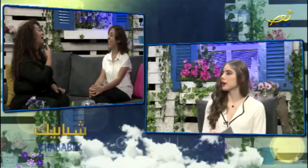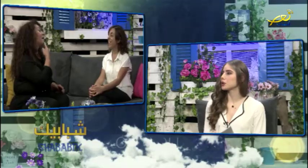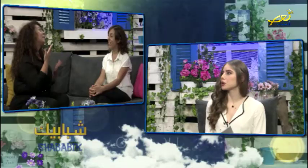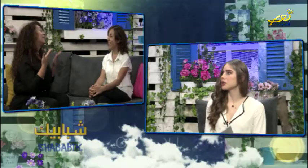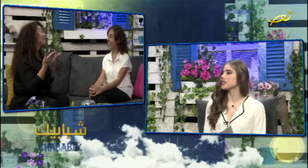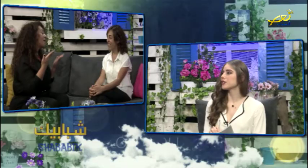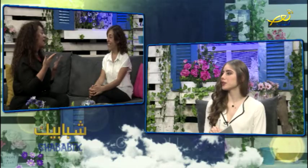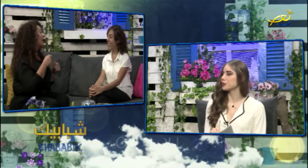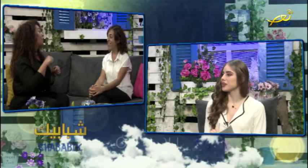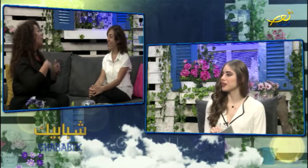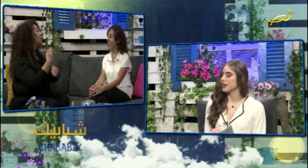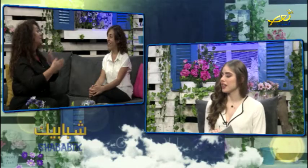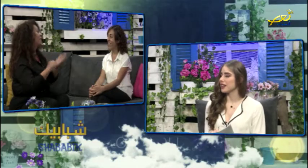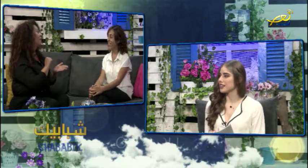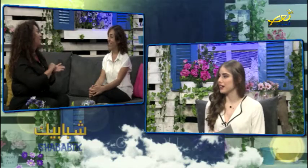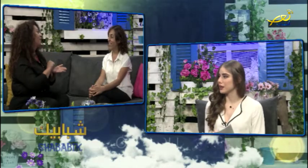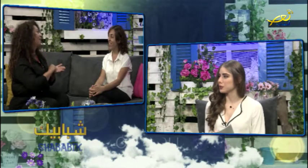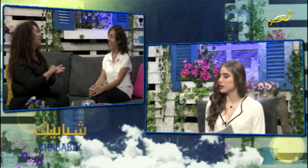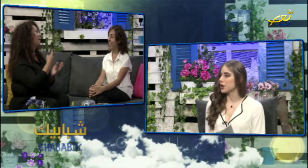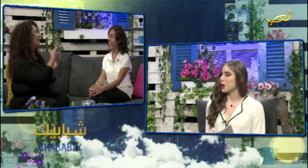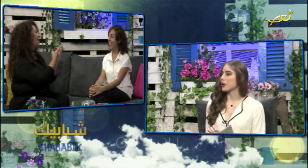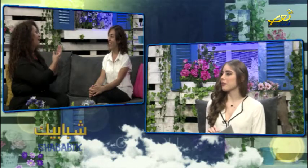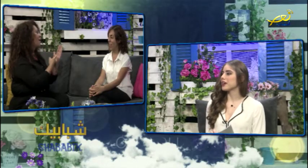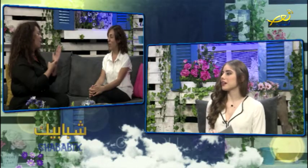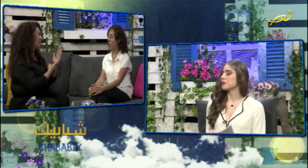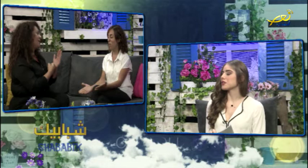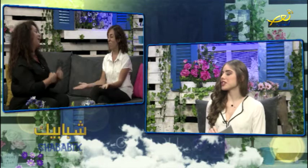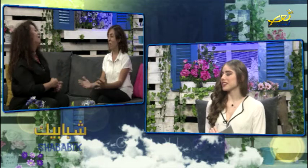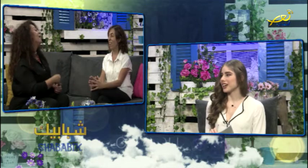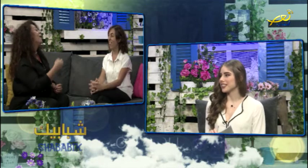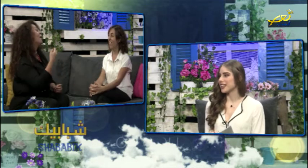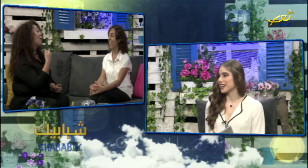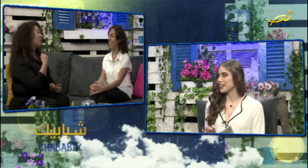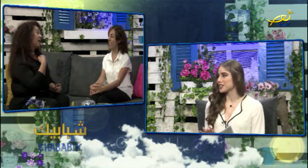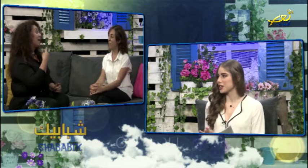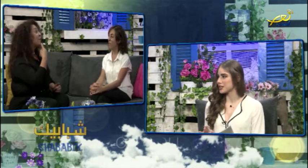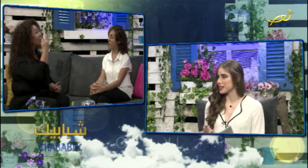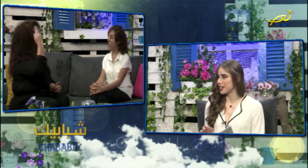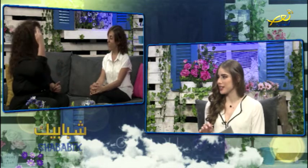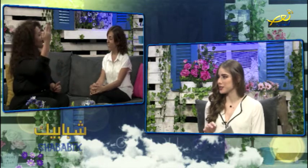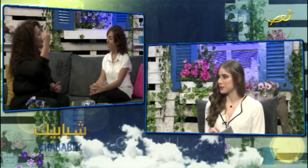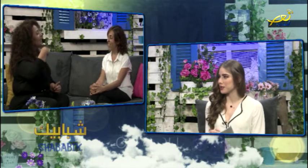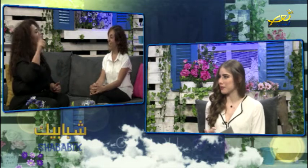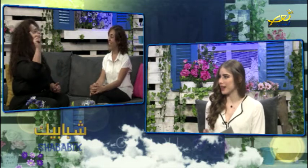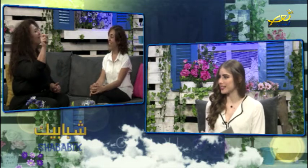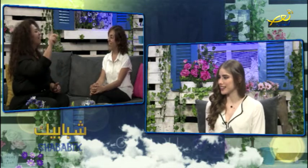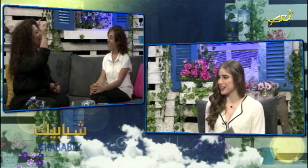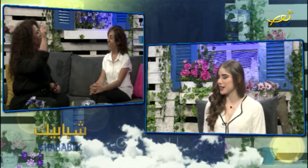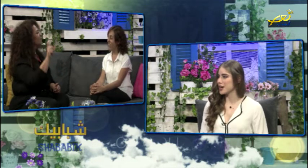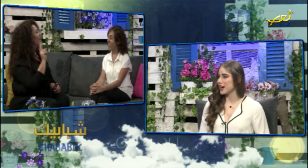أنه يصير في تطبيق لهيدا القانون، وكمان منوجه تحية لكل شخص سم عم يحضرنا،